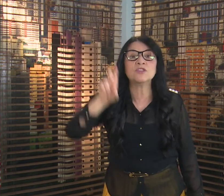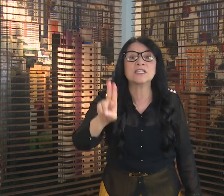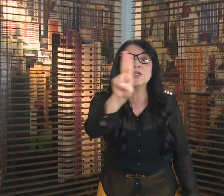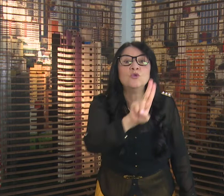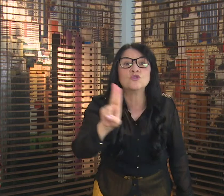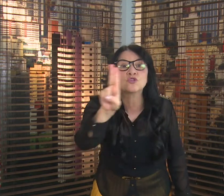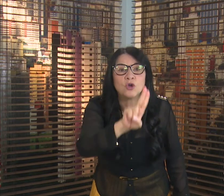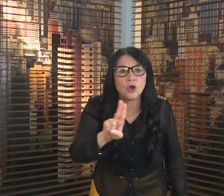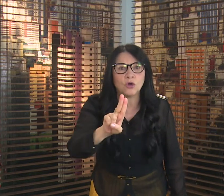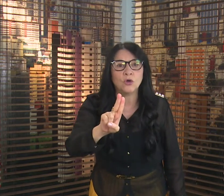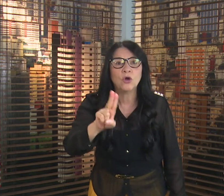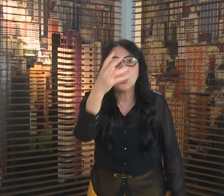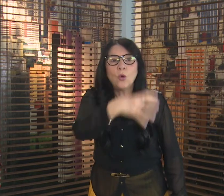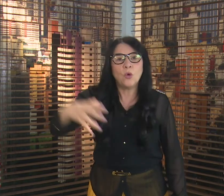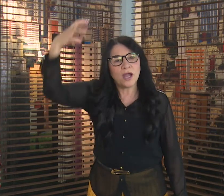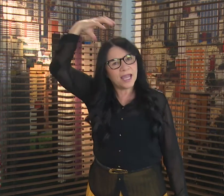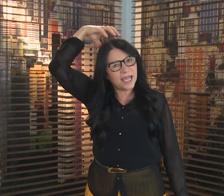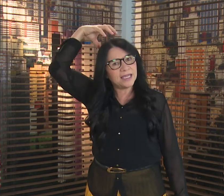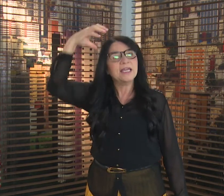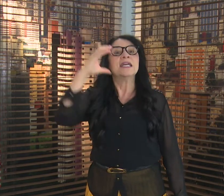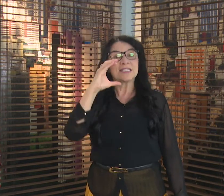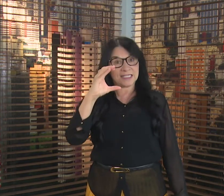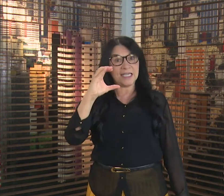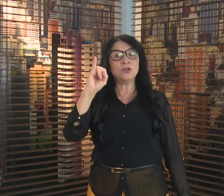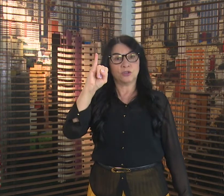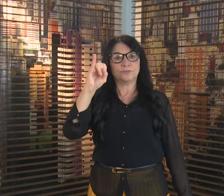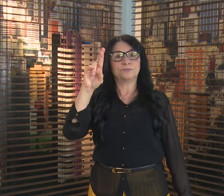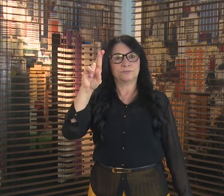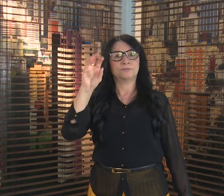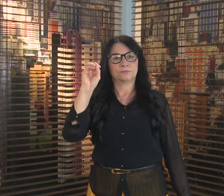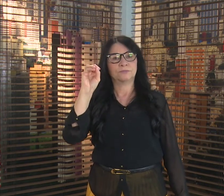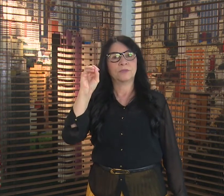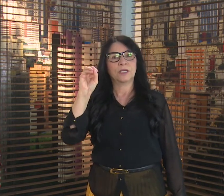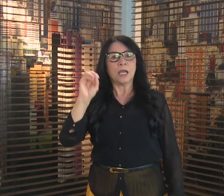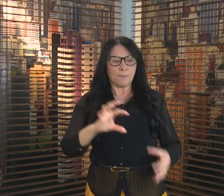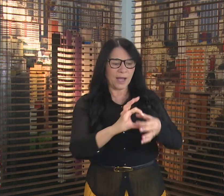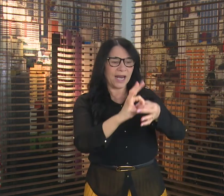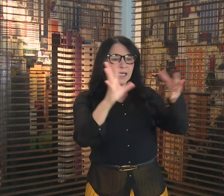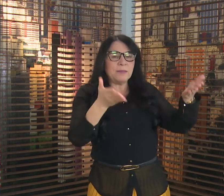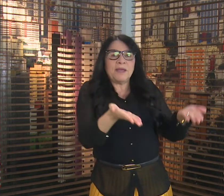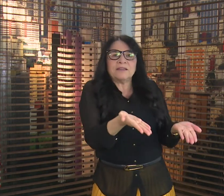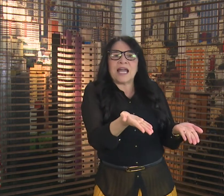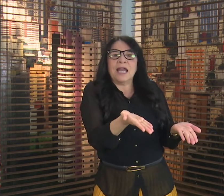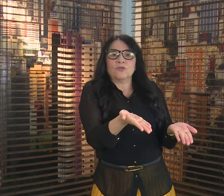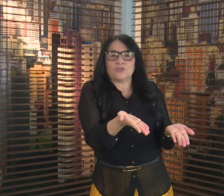que usou o rei Ciro para libertá-los.